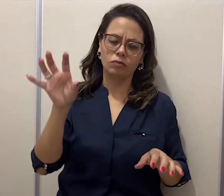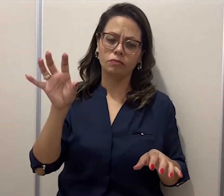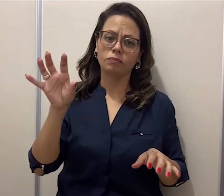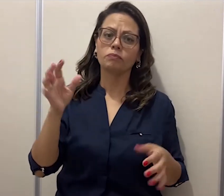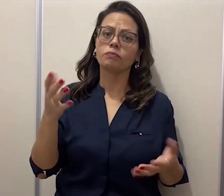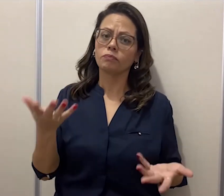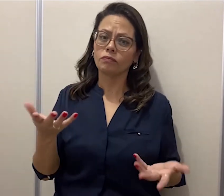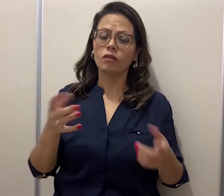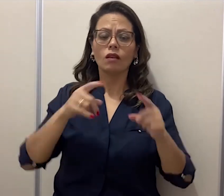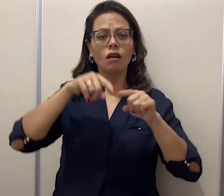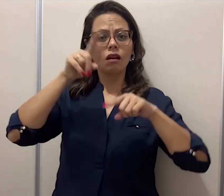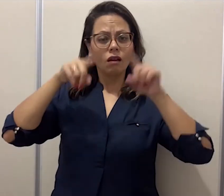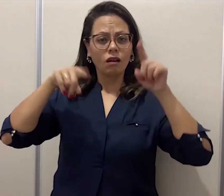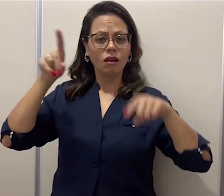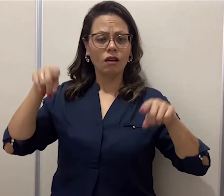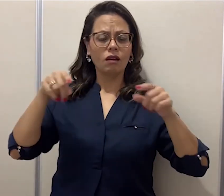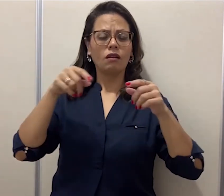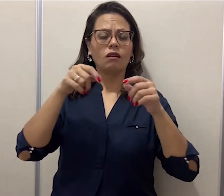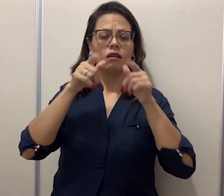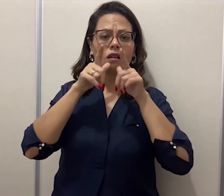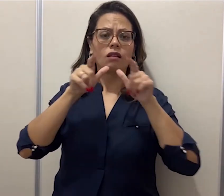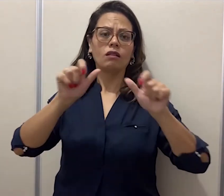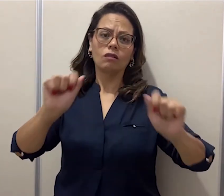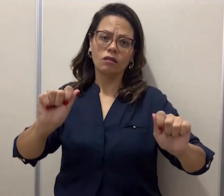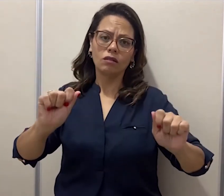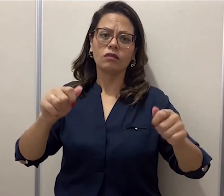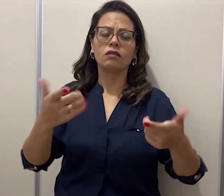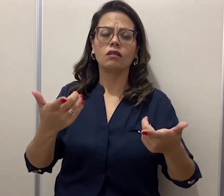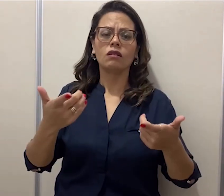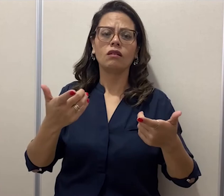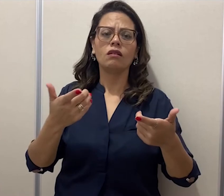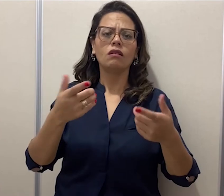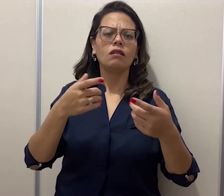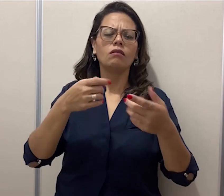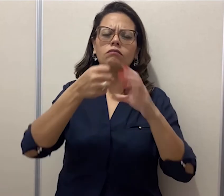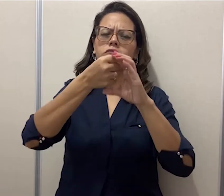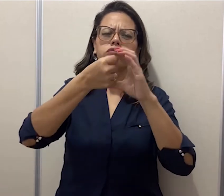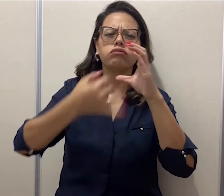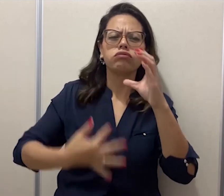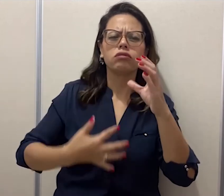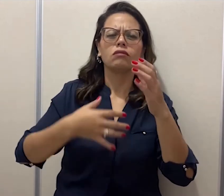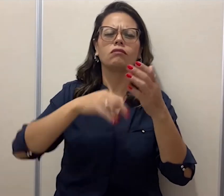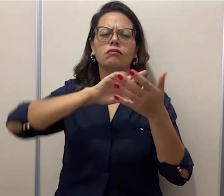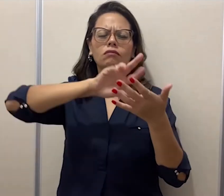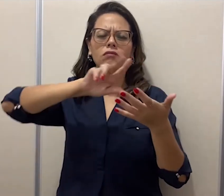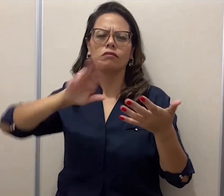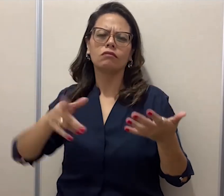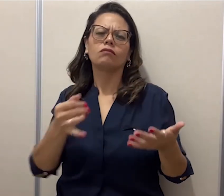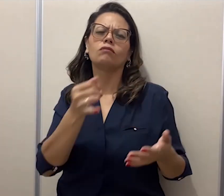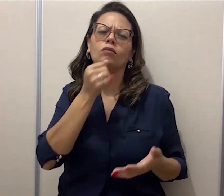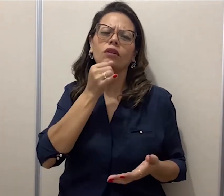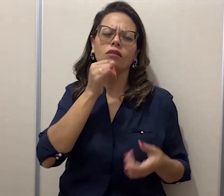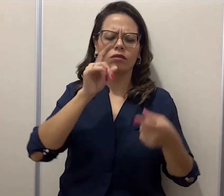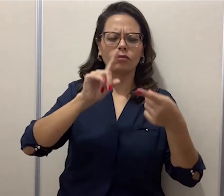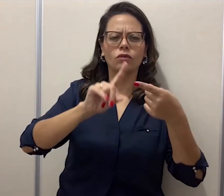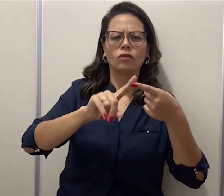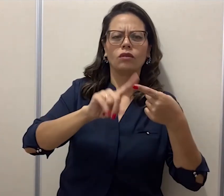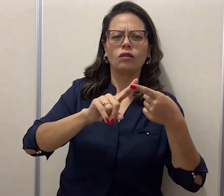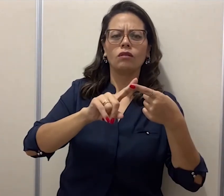sinais no país do país né e entender sobre a variação linguística Quais são as suas características